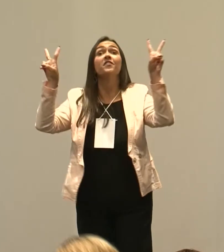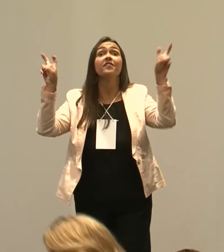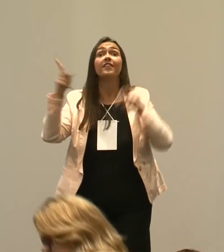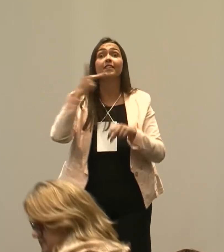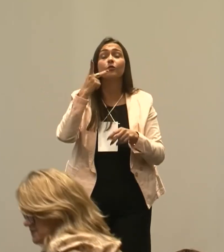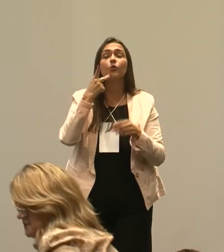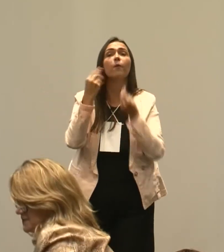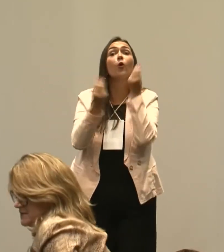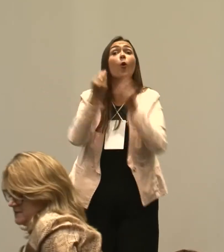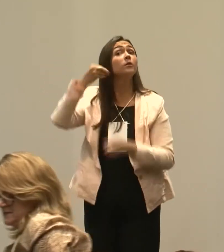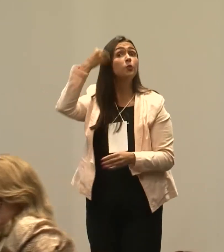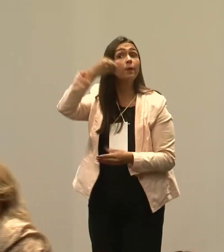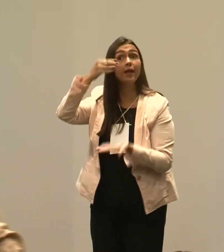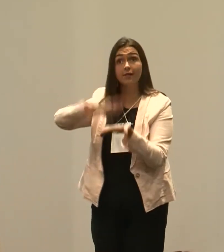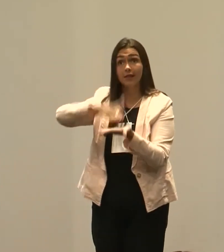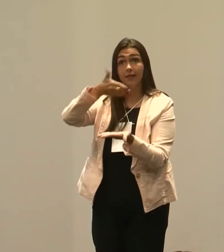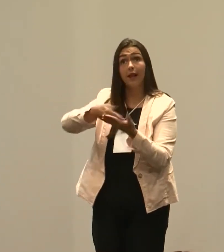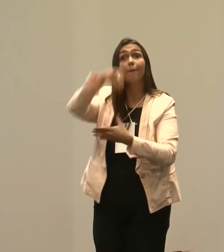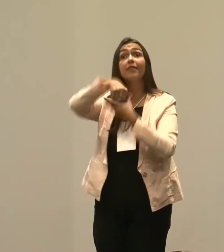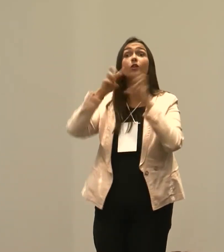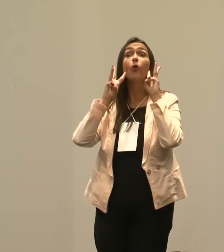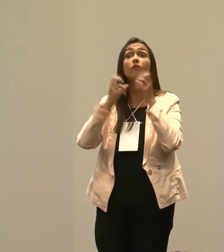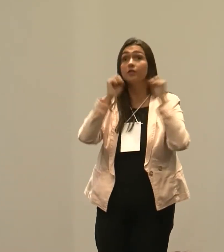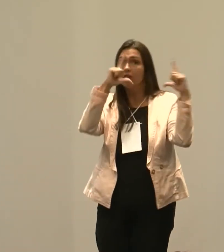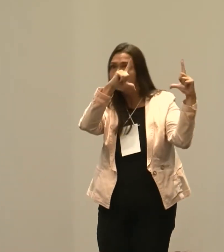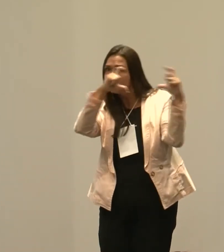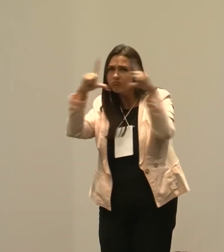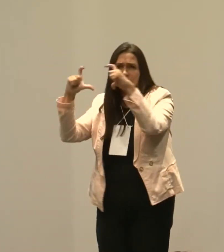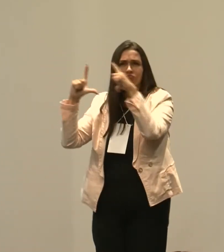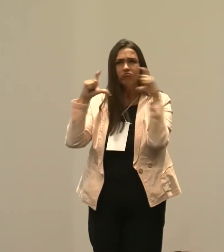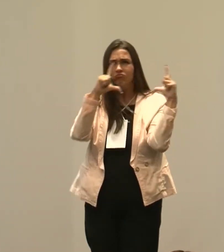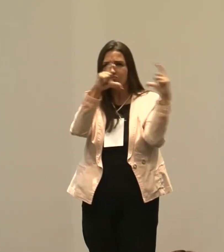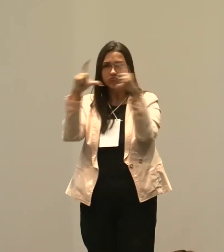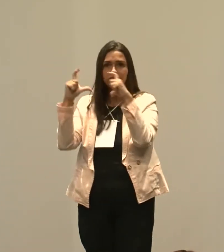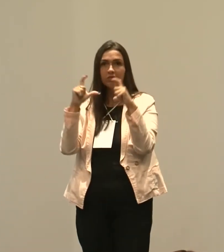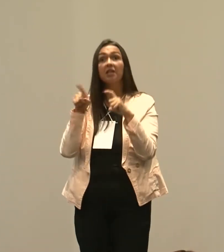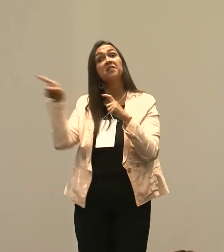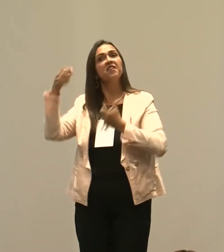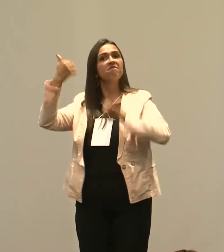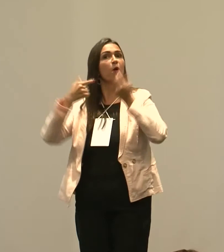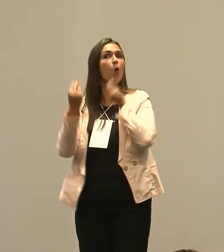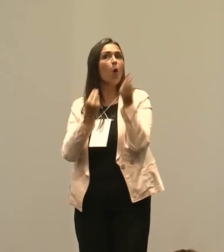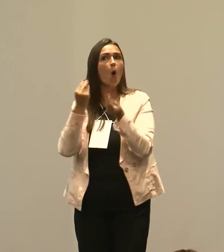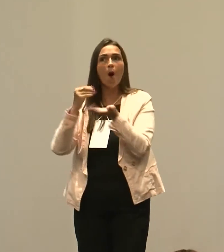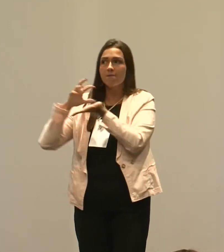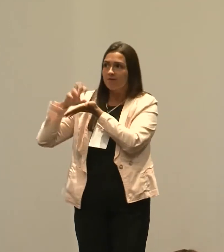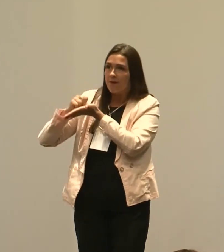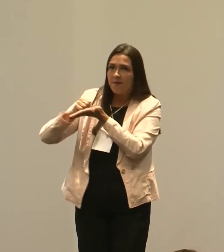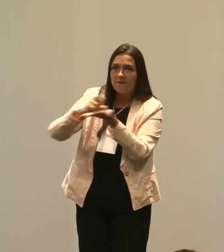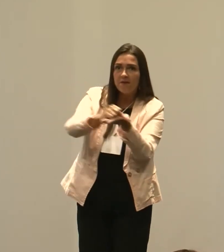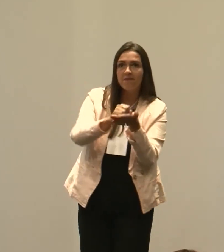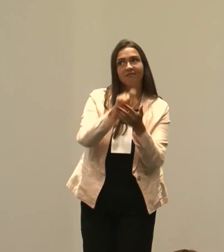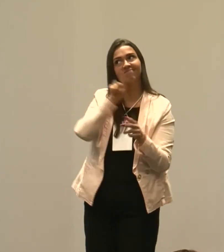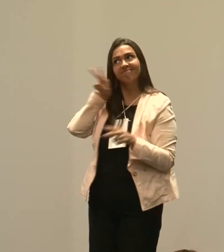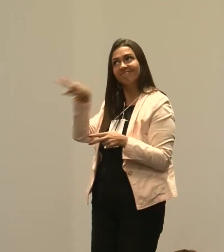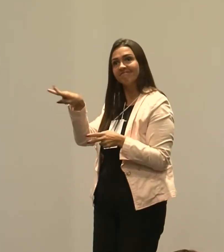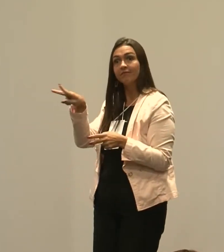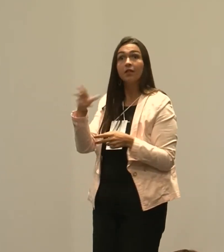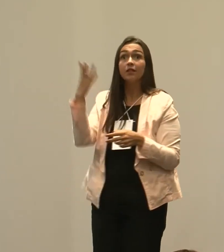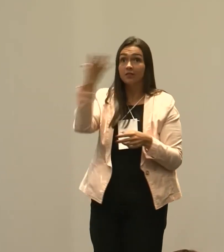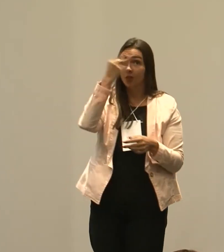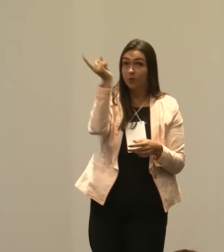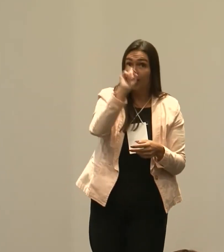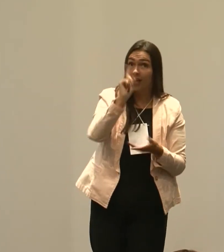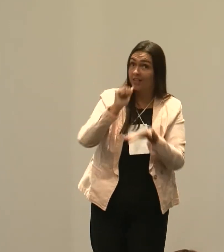colegas. E esse tema que ela vai falar é sobre as narrativas de formação de oficineiro e intérprete de